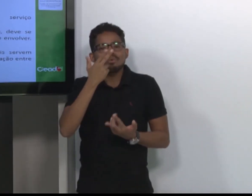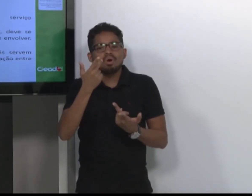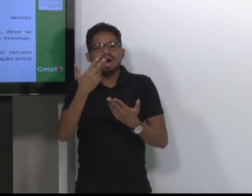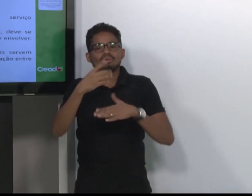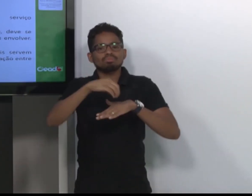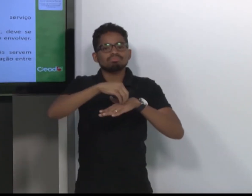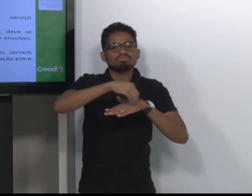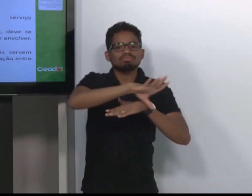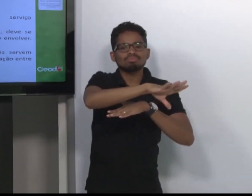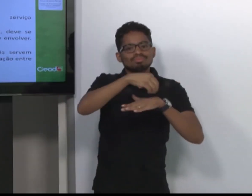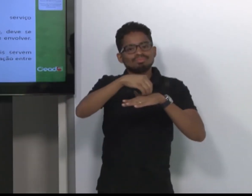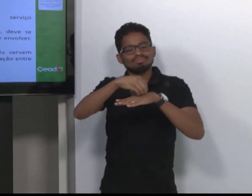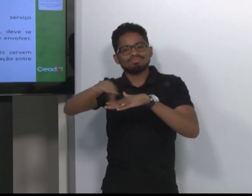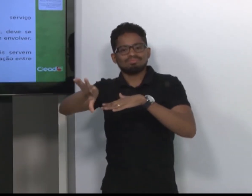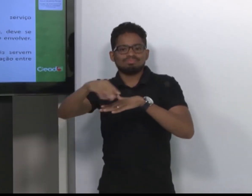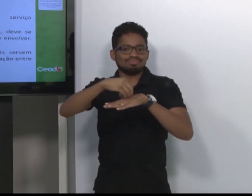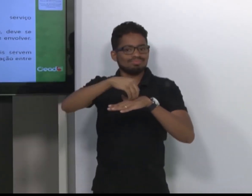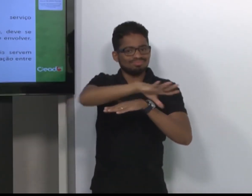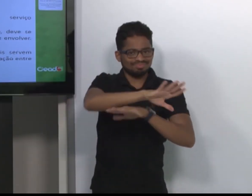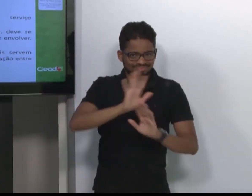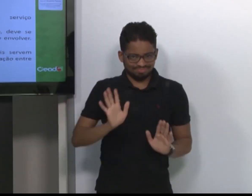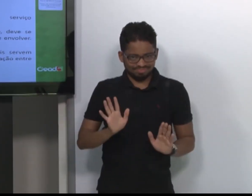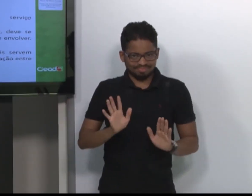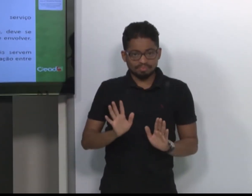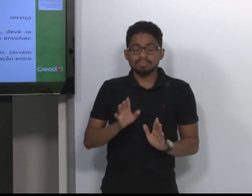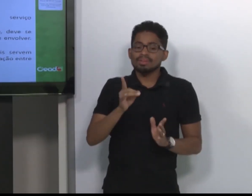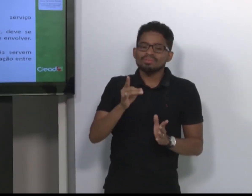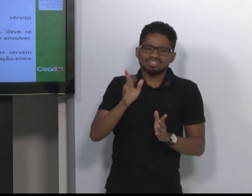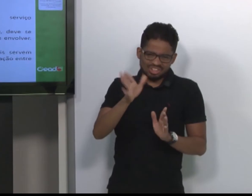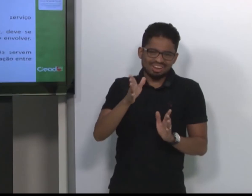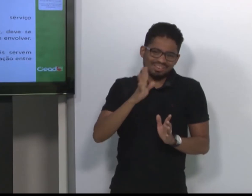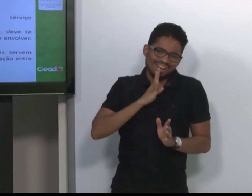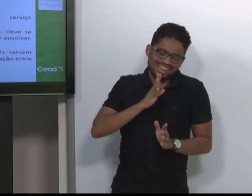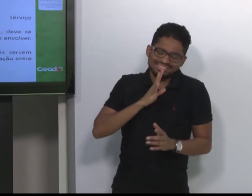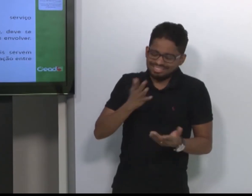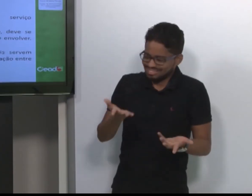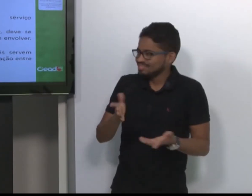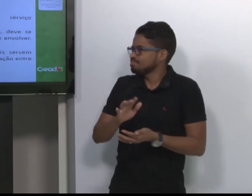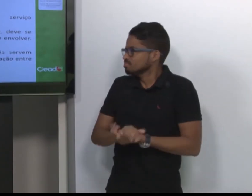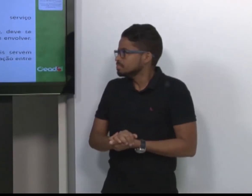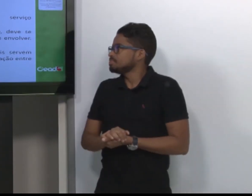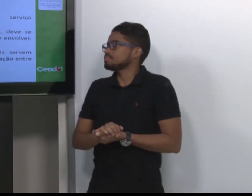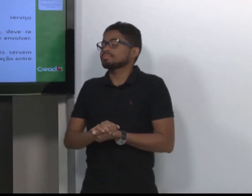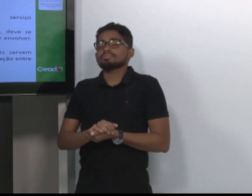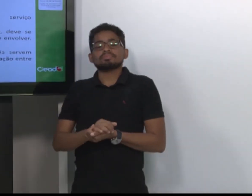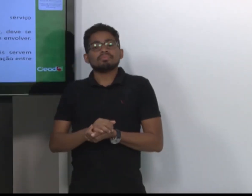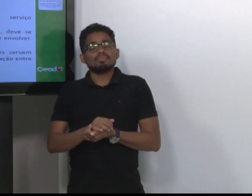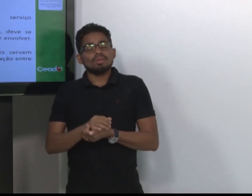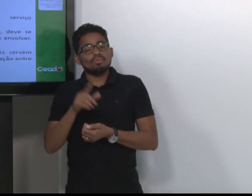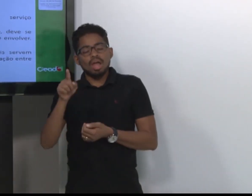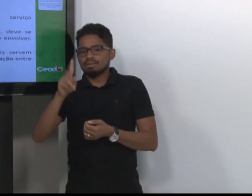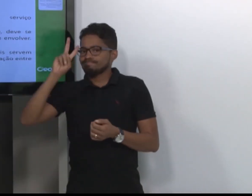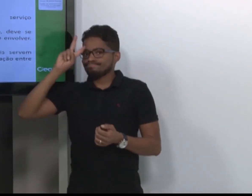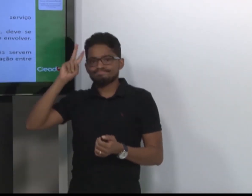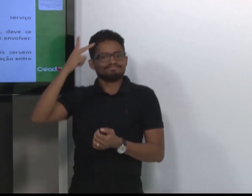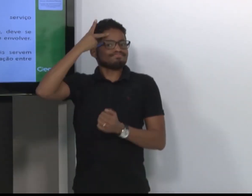tradutor-intérprete, ele oferece o seu serviço, passa informação. Não há